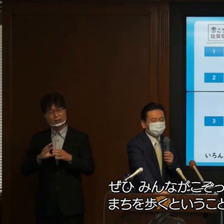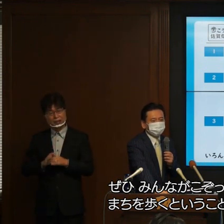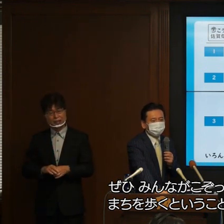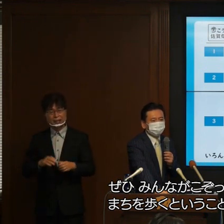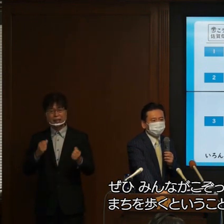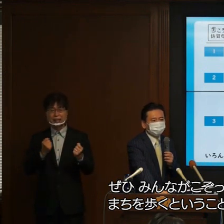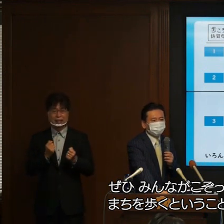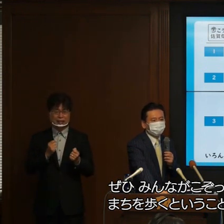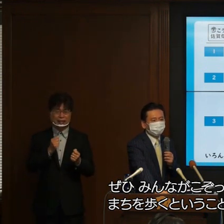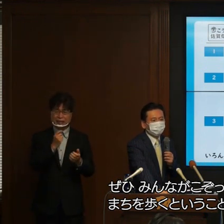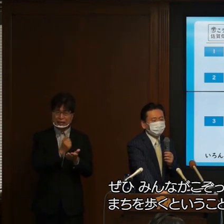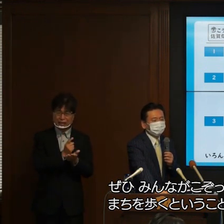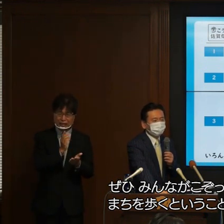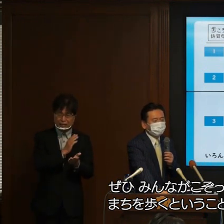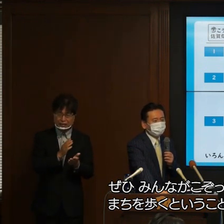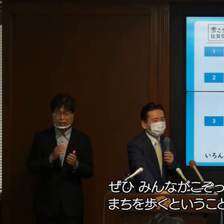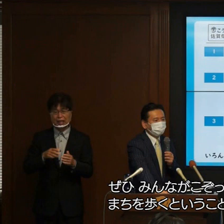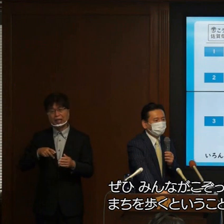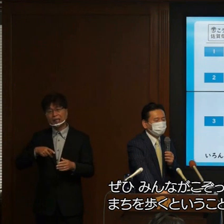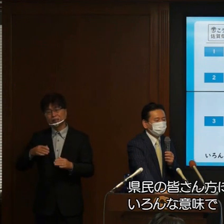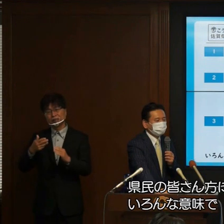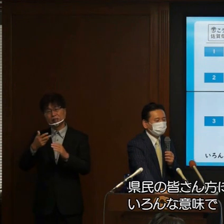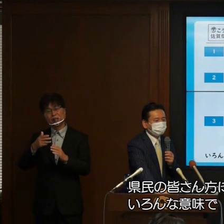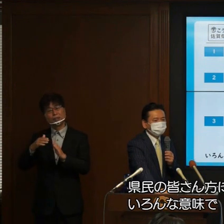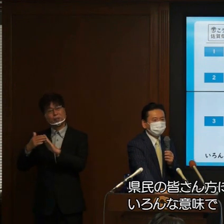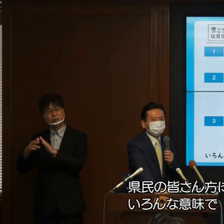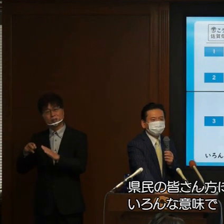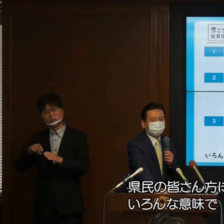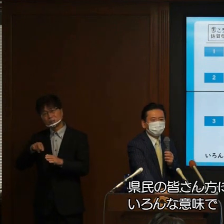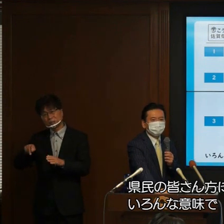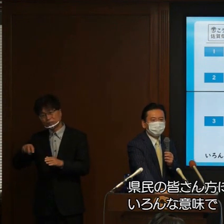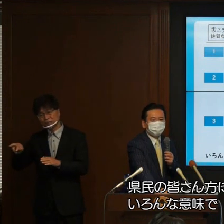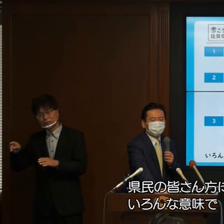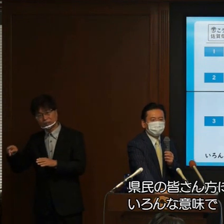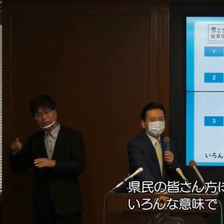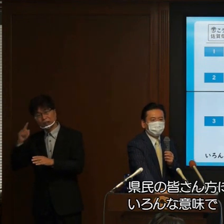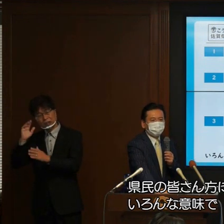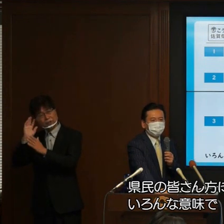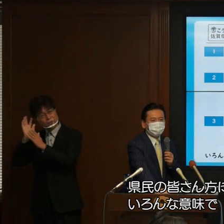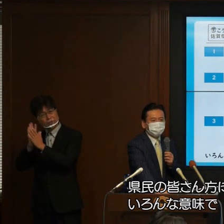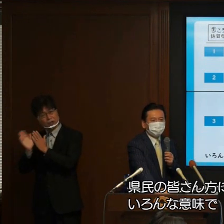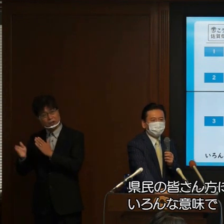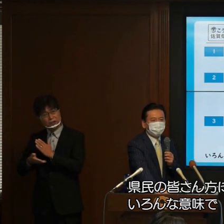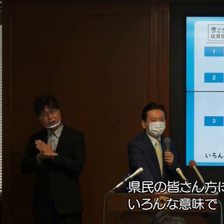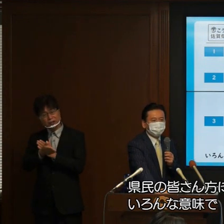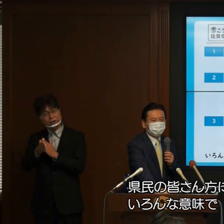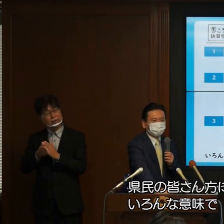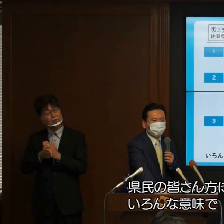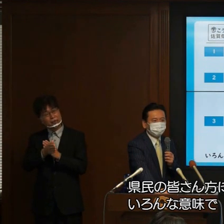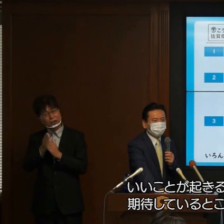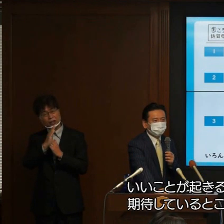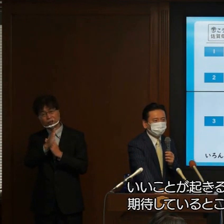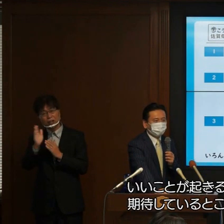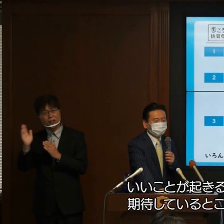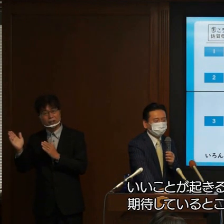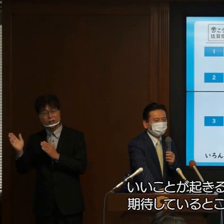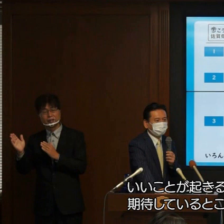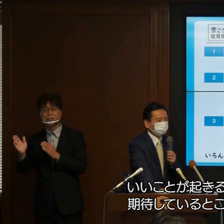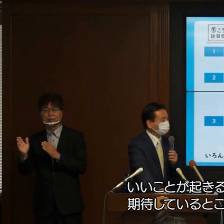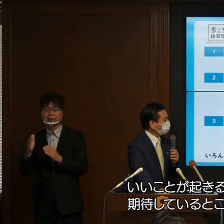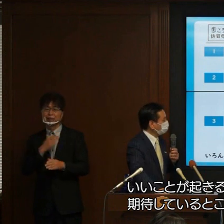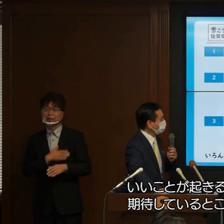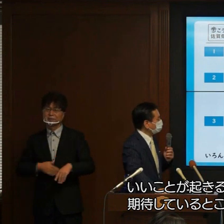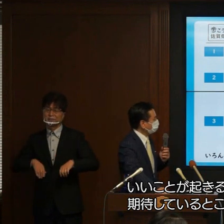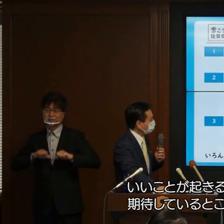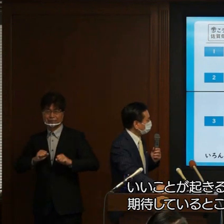歩いて街を歩くということを、県民の皆さん方にしていただくと、いろんな意味で、いいことが起きるんでは